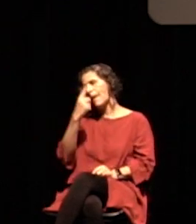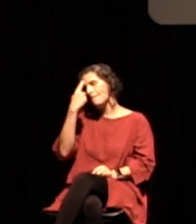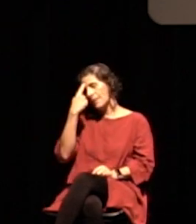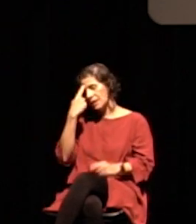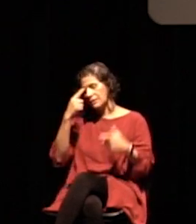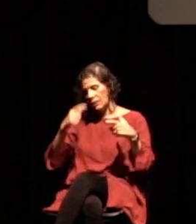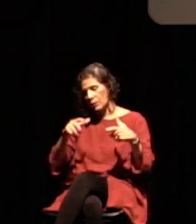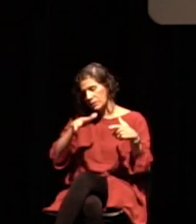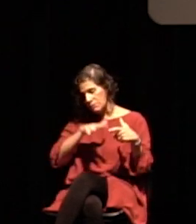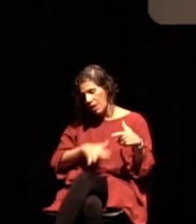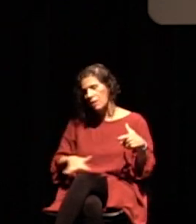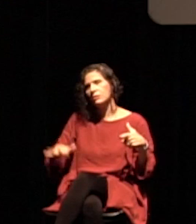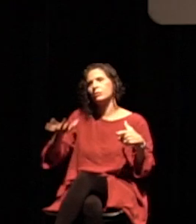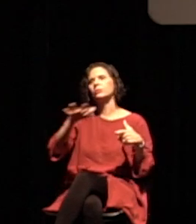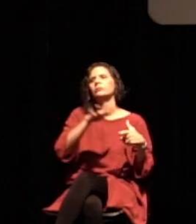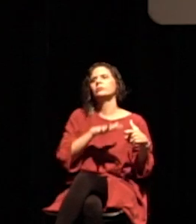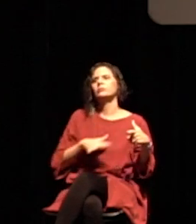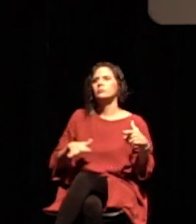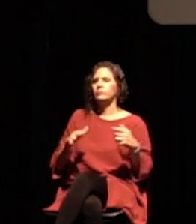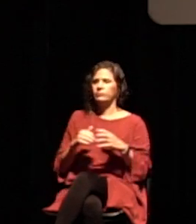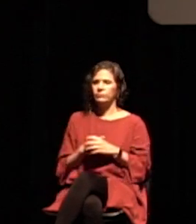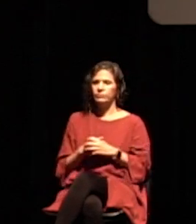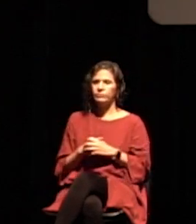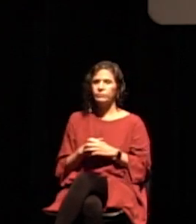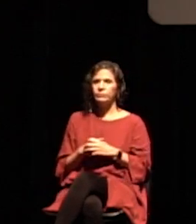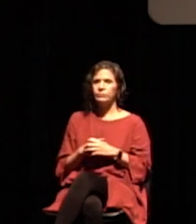espaço e tudo isso,